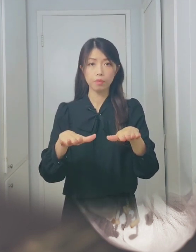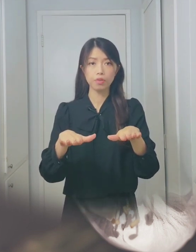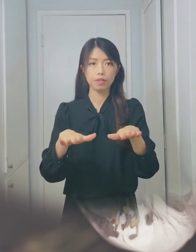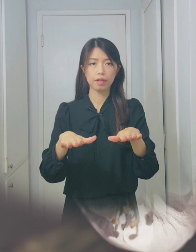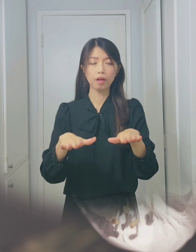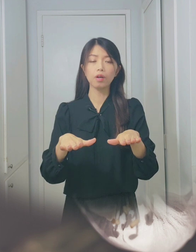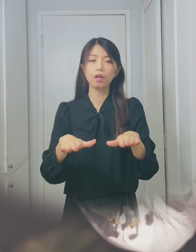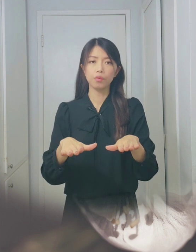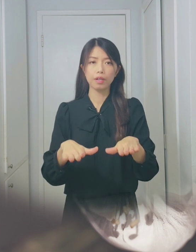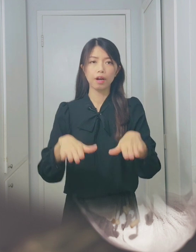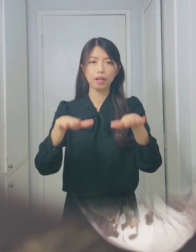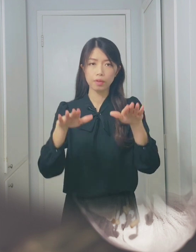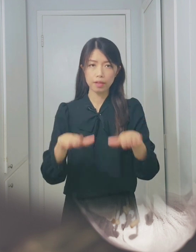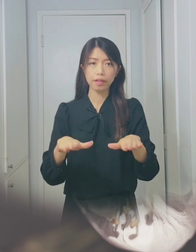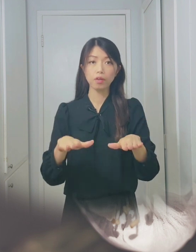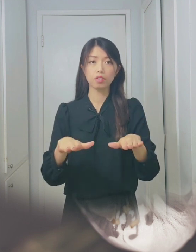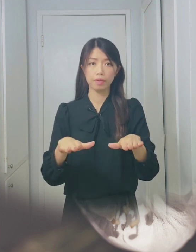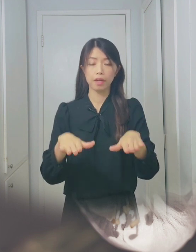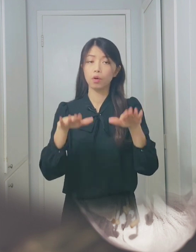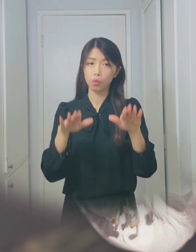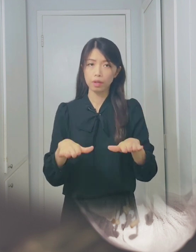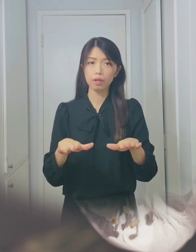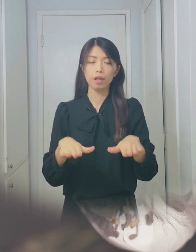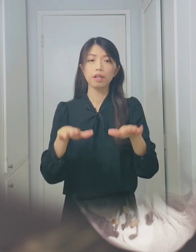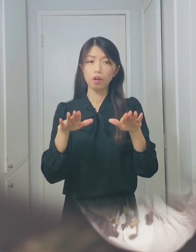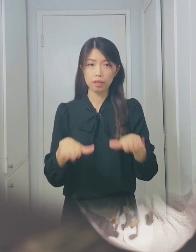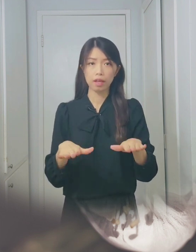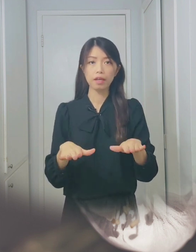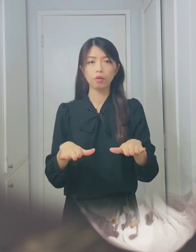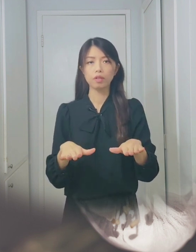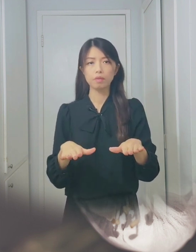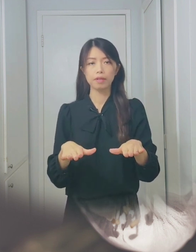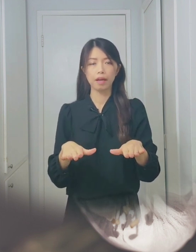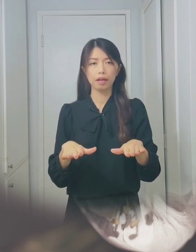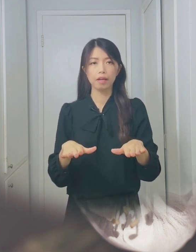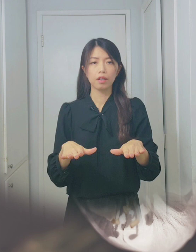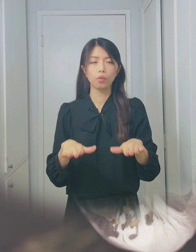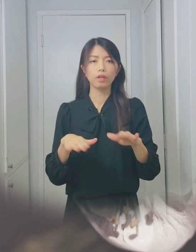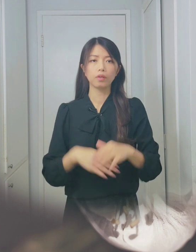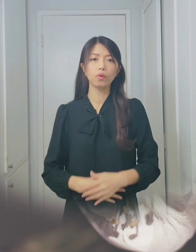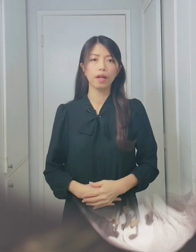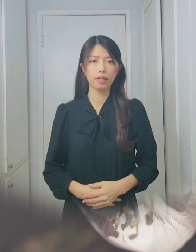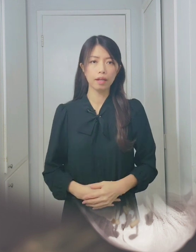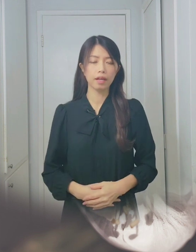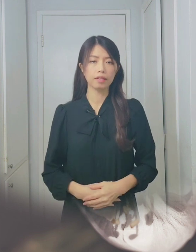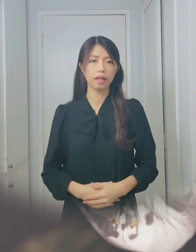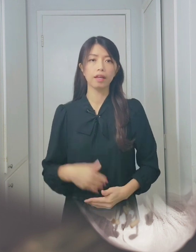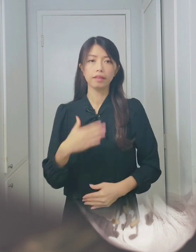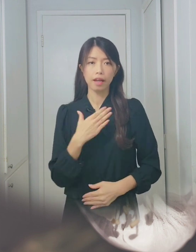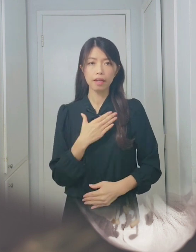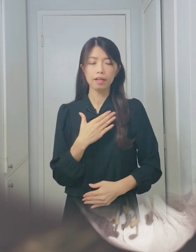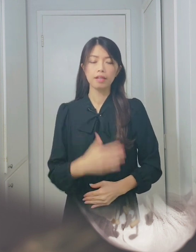상태에서 가슴 위치에서 위에서 아래로 살짝 내려주시면 돼요. 오늘, 현재 이런 뜻입니다. 오늘도 날 살게